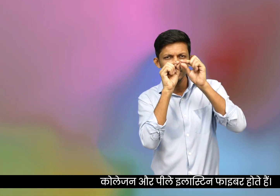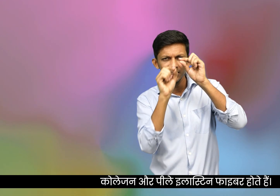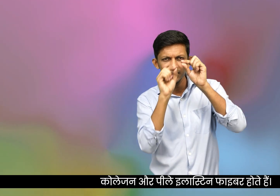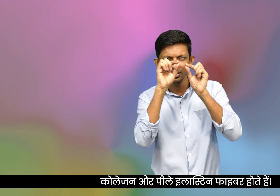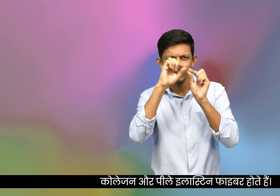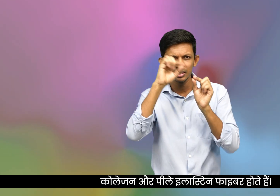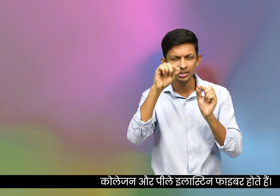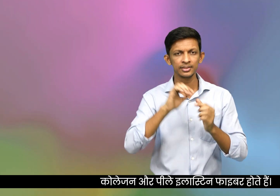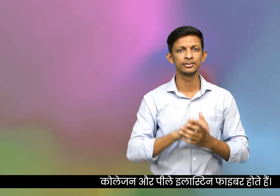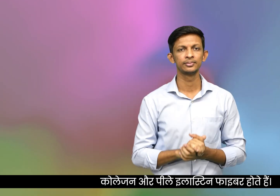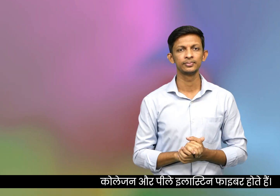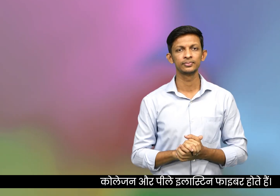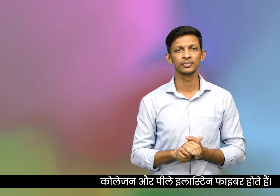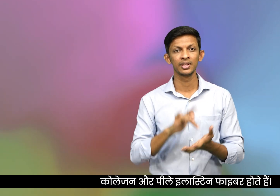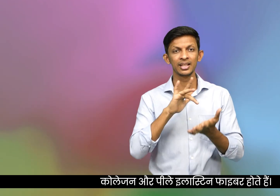फाइबर होते हैं।